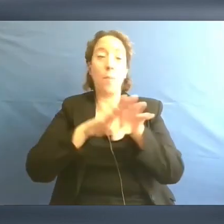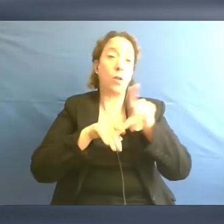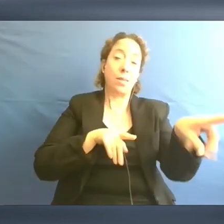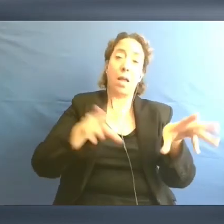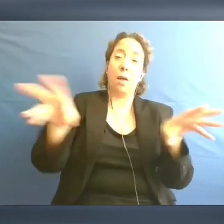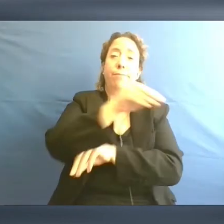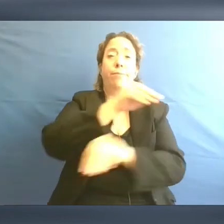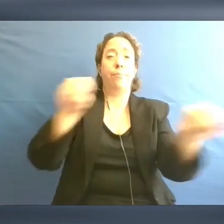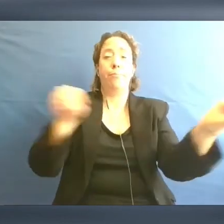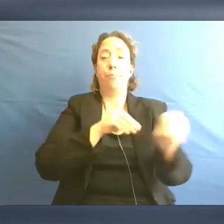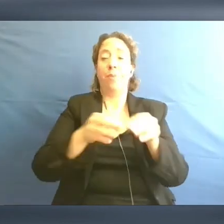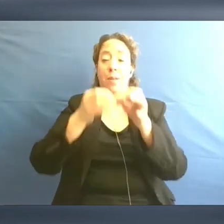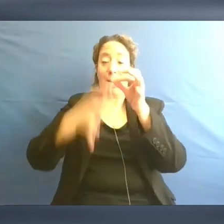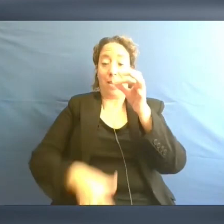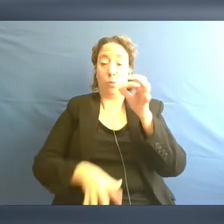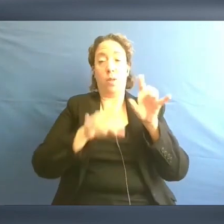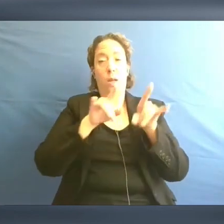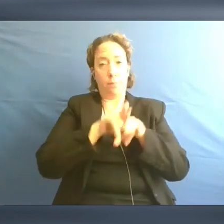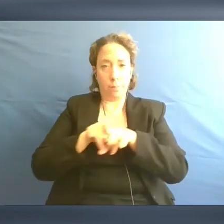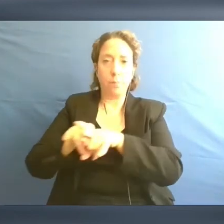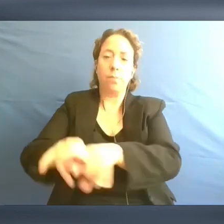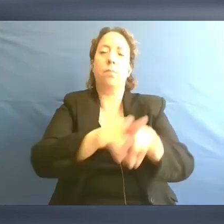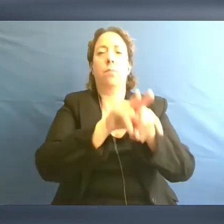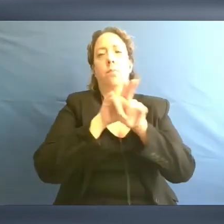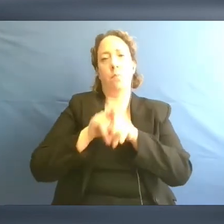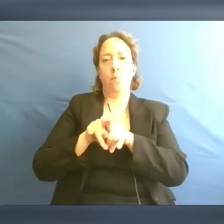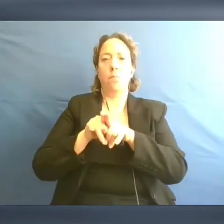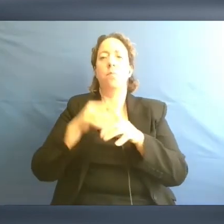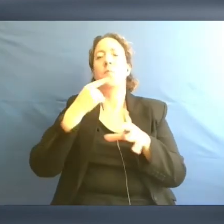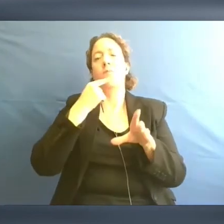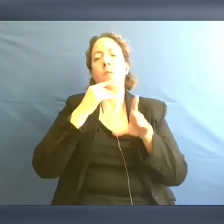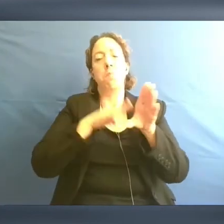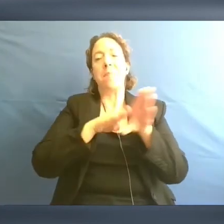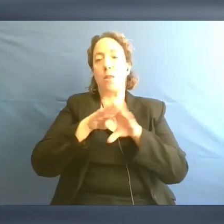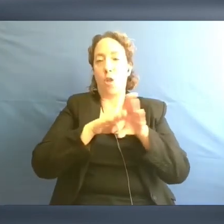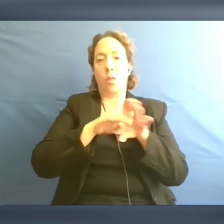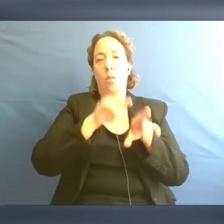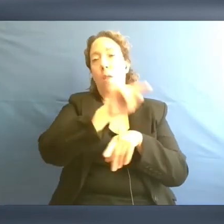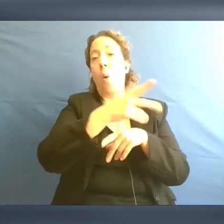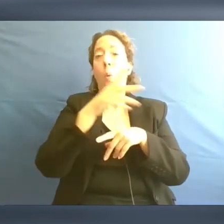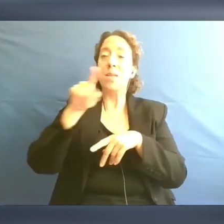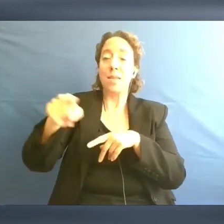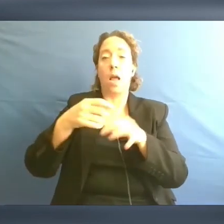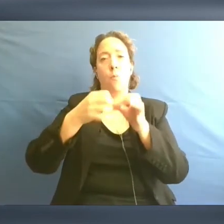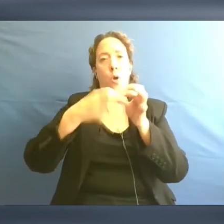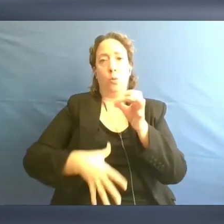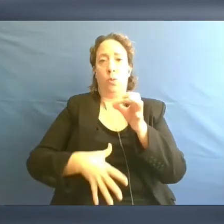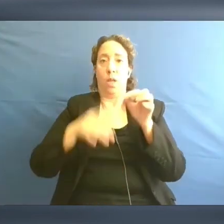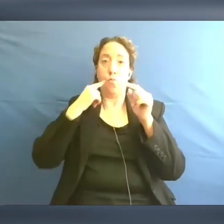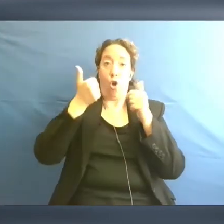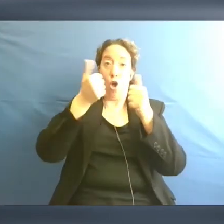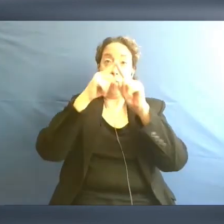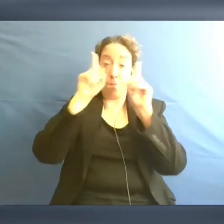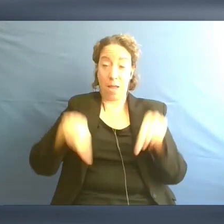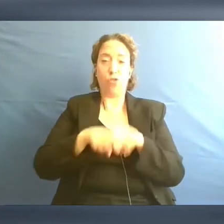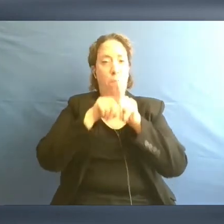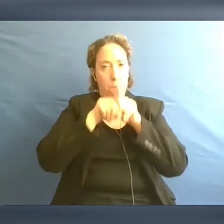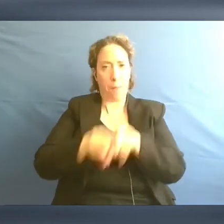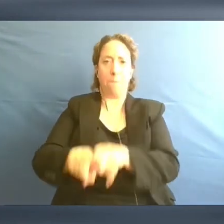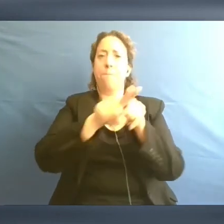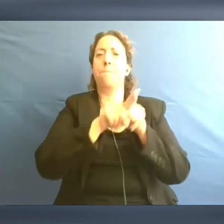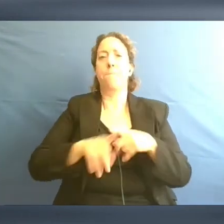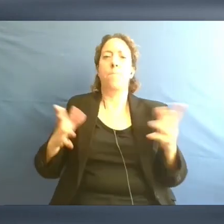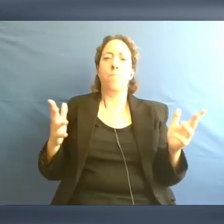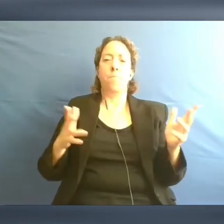sont harmonisés. Chaque méthode doit, en théorie, fournir le même résultat pour la même page web. Et donc, on n'a plus ce